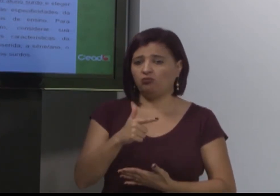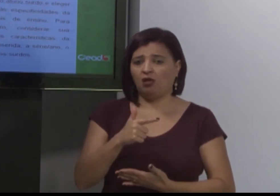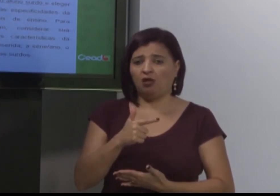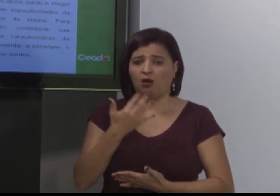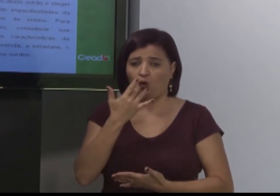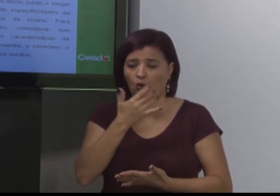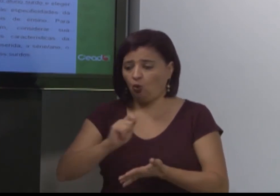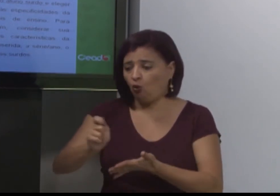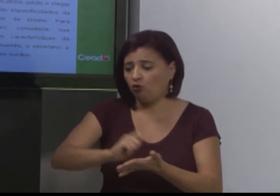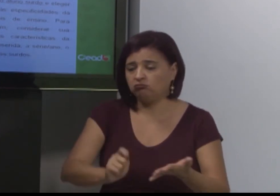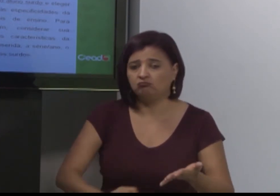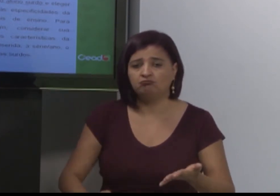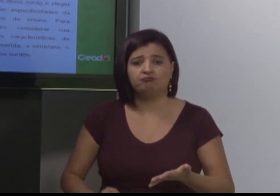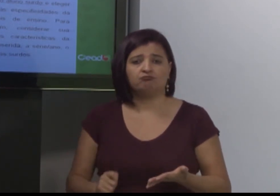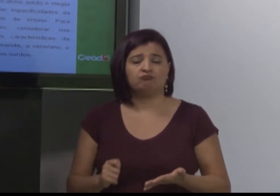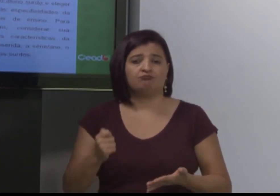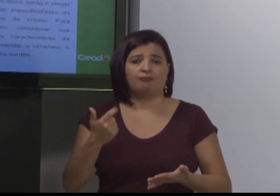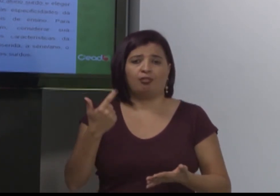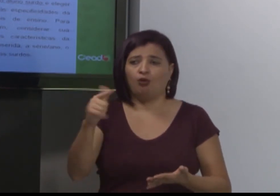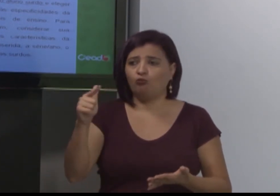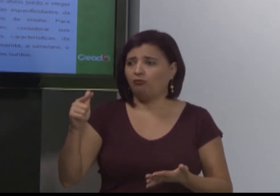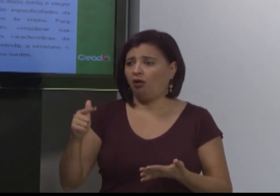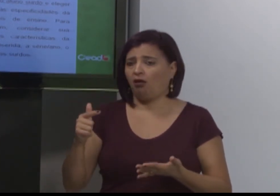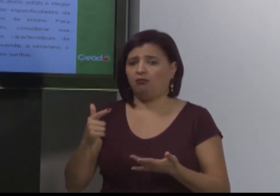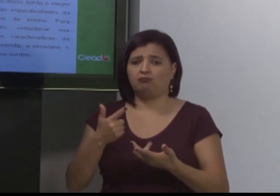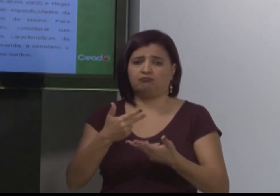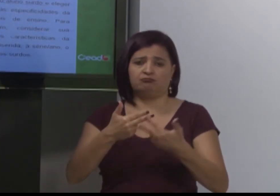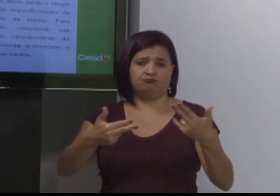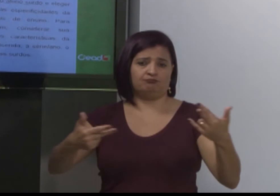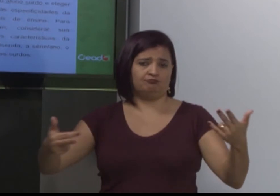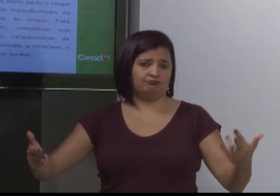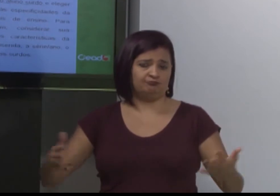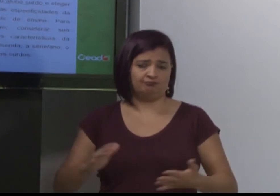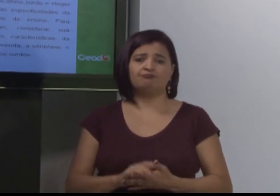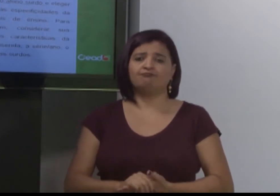escola não tem lápis de cor, não tem materiais.